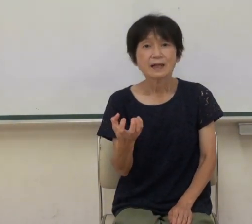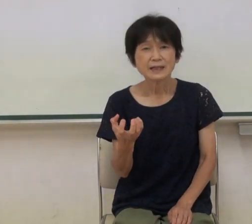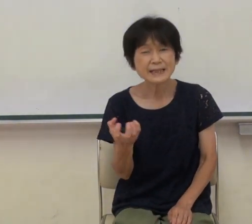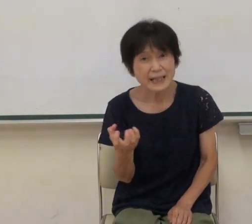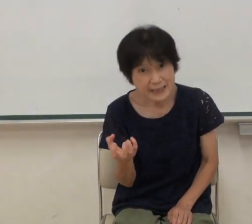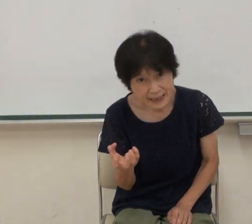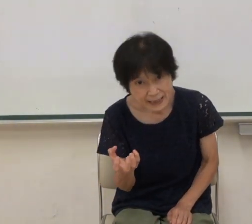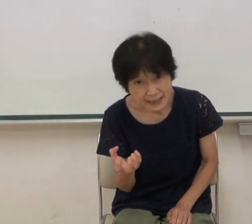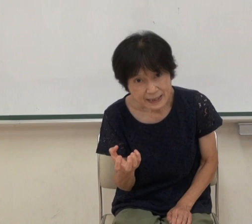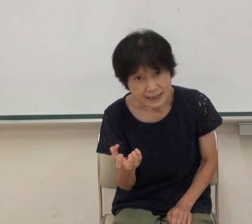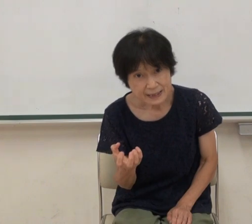痛い？